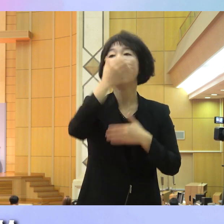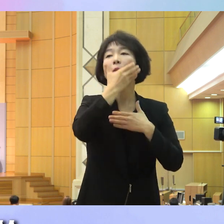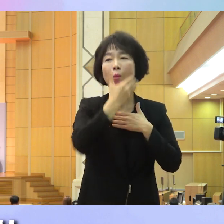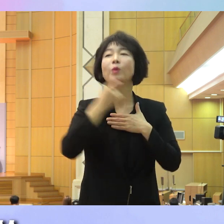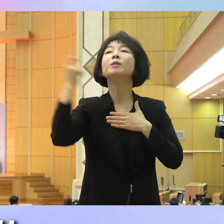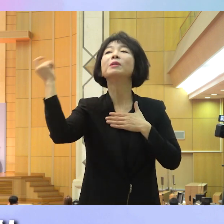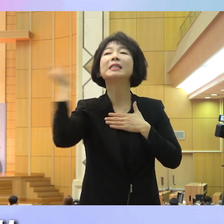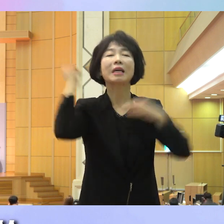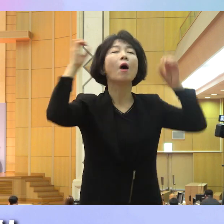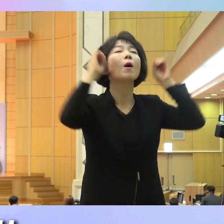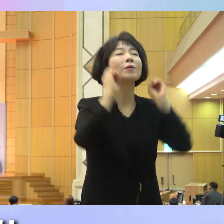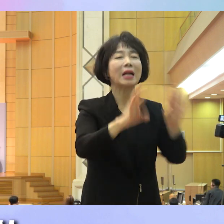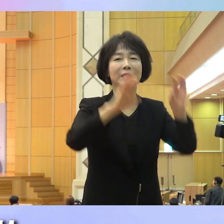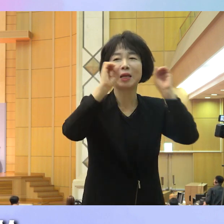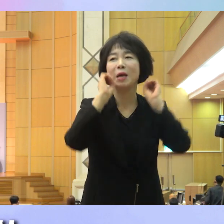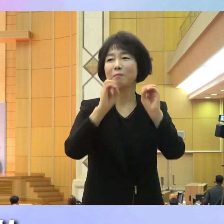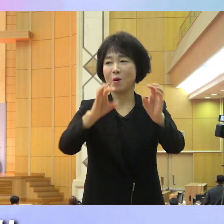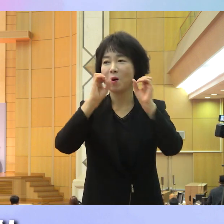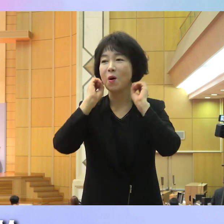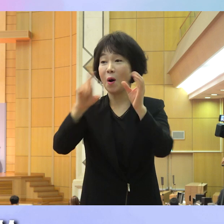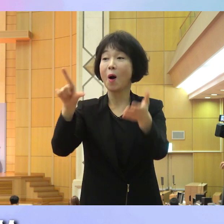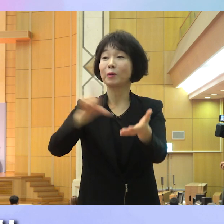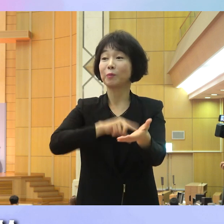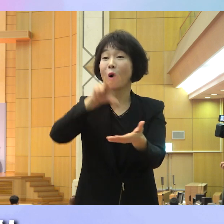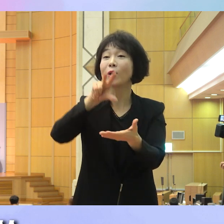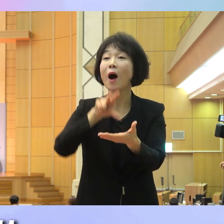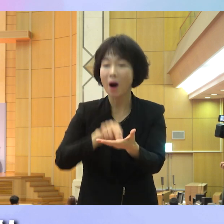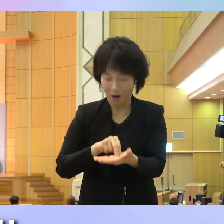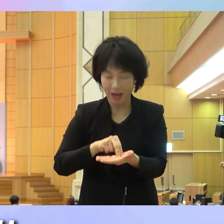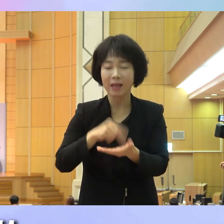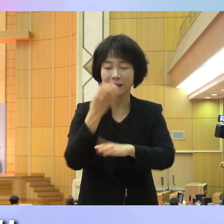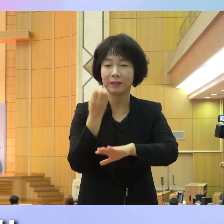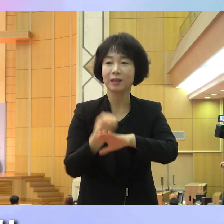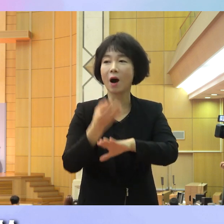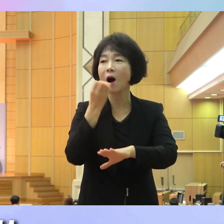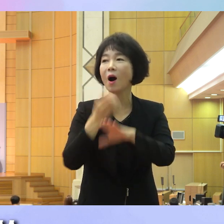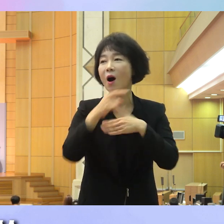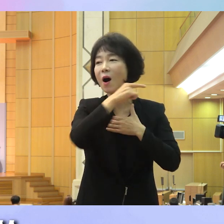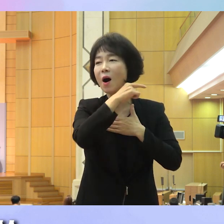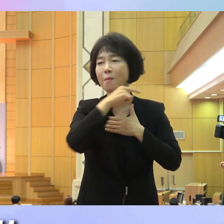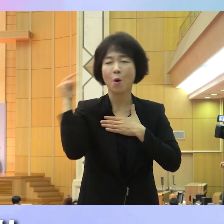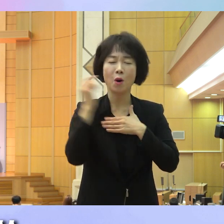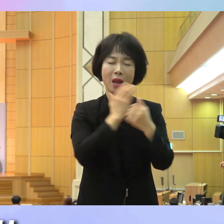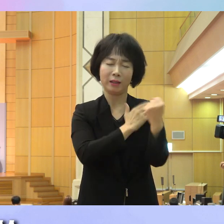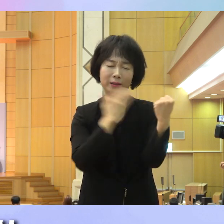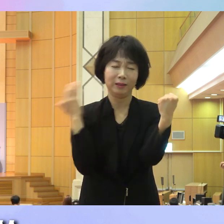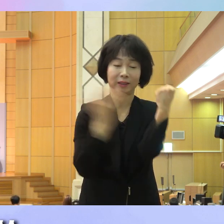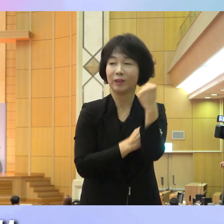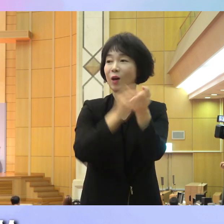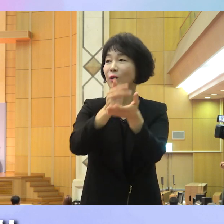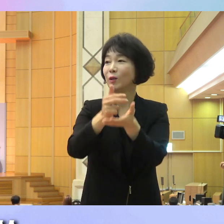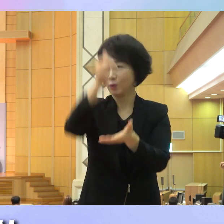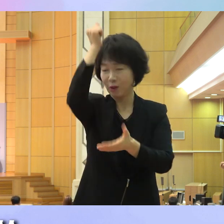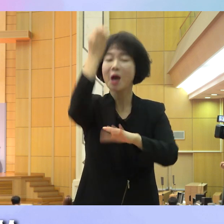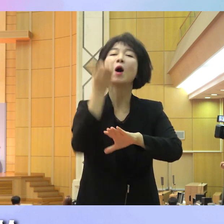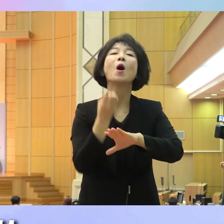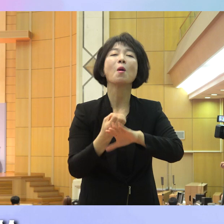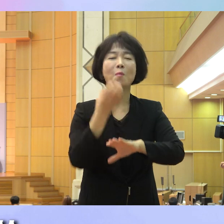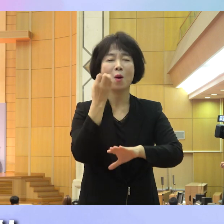구주의 복음을 전할 제목, 보혈의 능력, 주의 보혈,